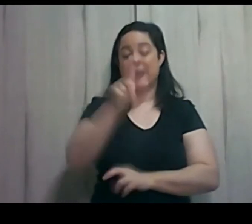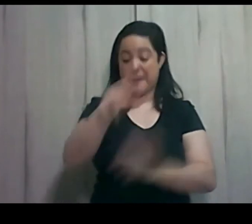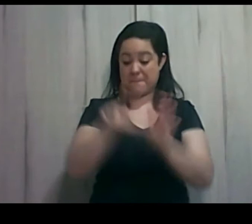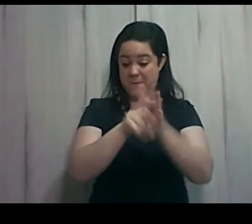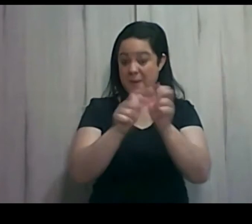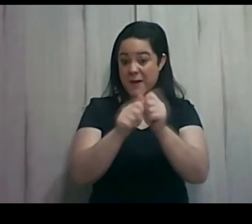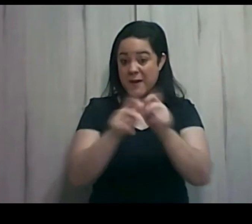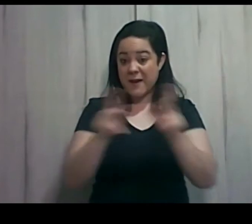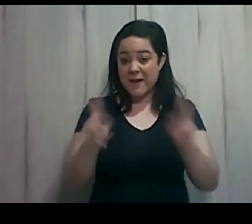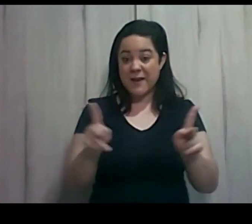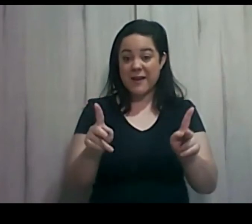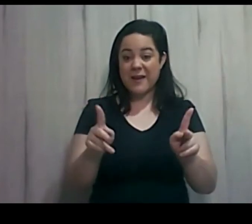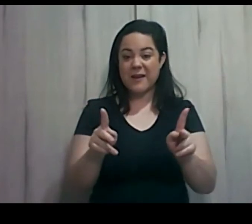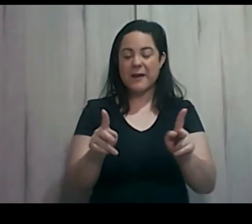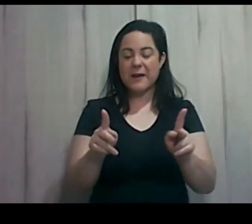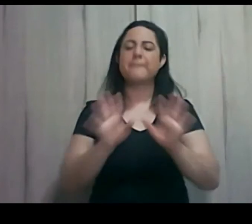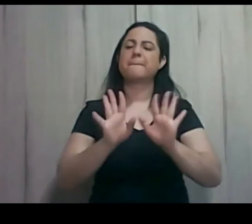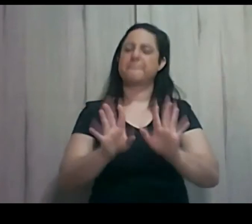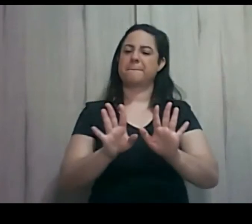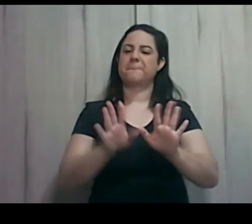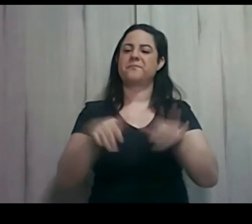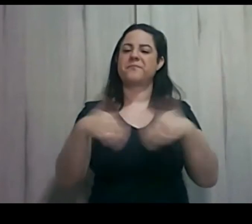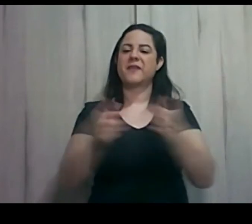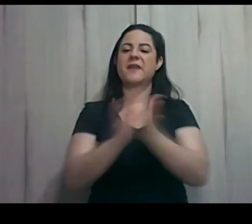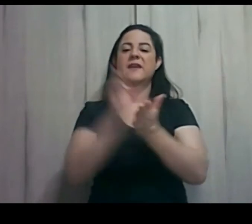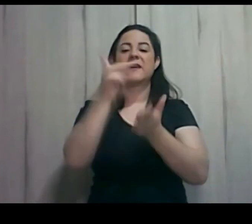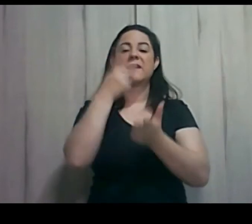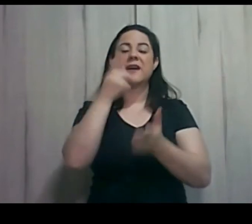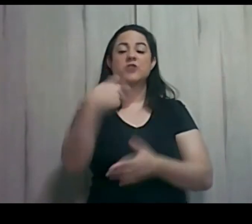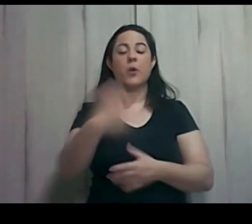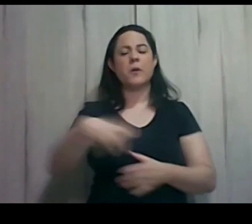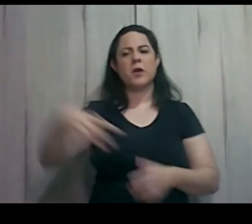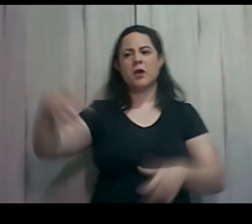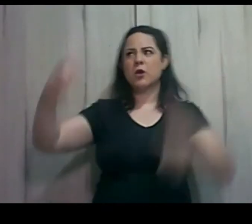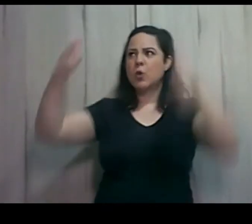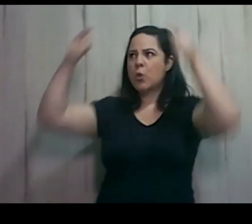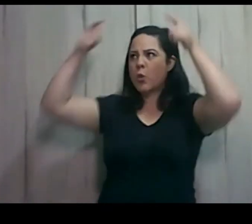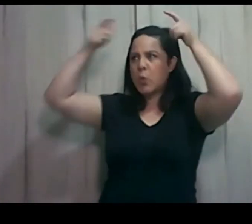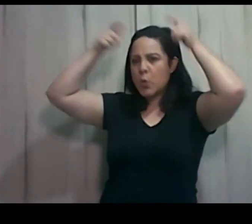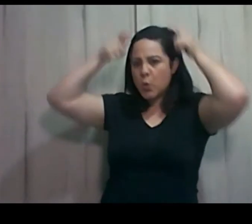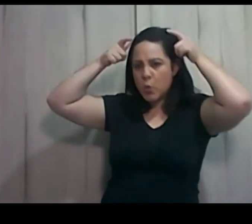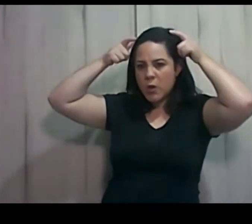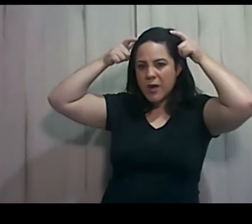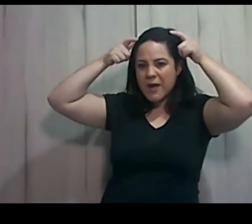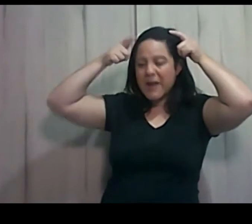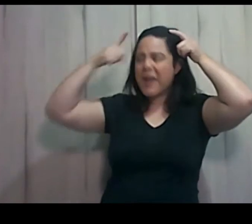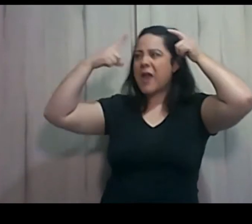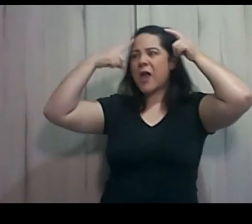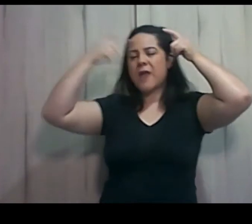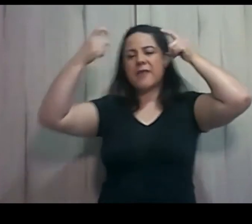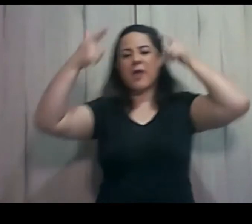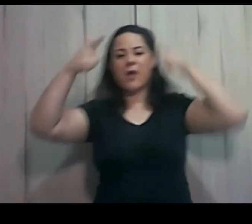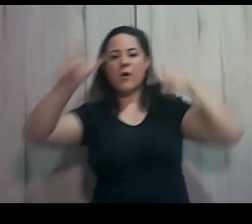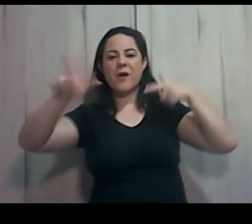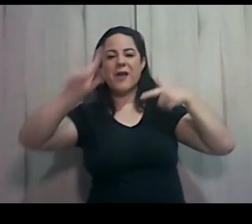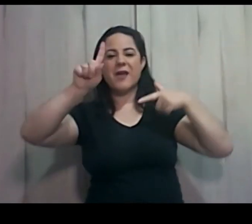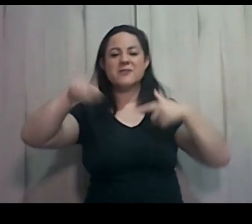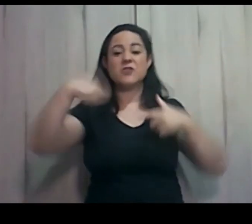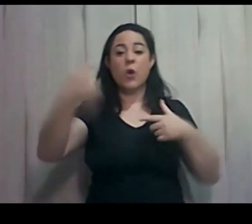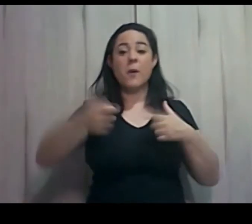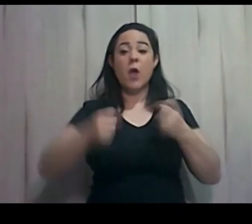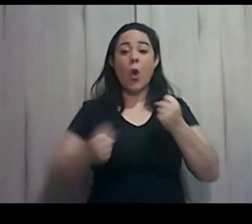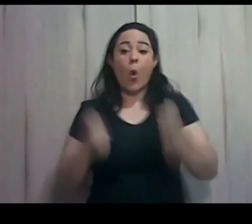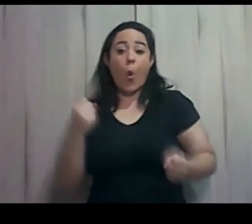texto. Mas quando a Bíblia fala sobre coroa, ela remete a uma outra ideia, que é a ideia da corrida. Da